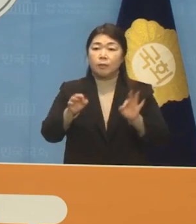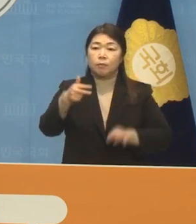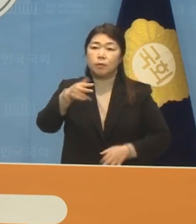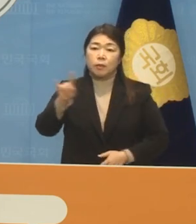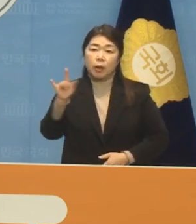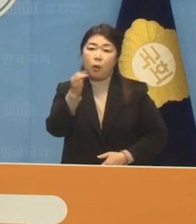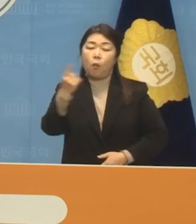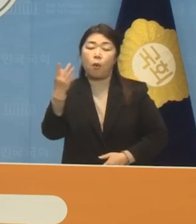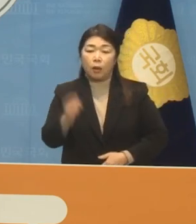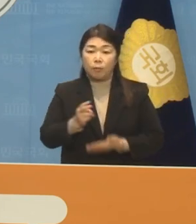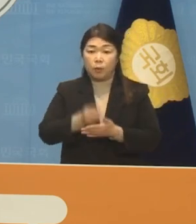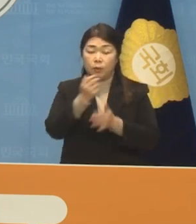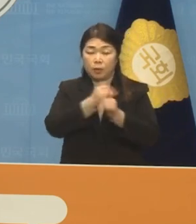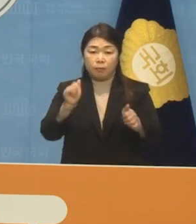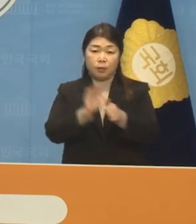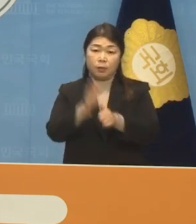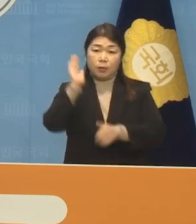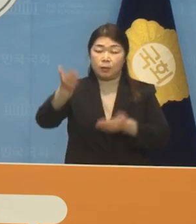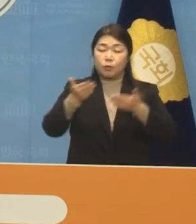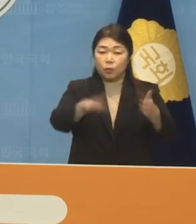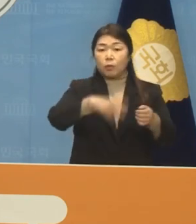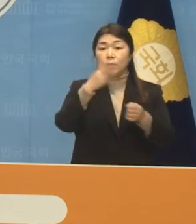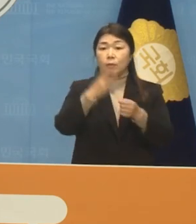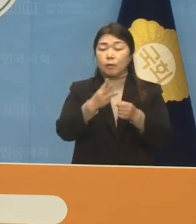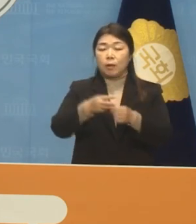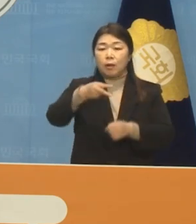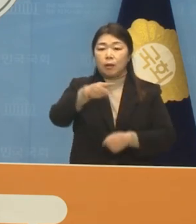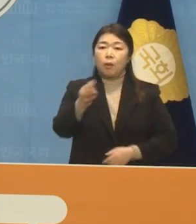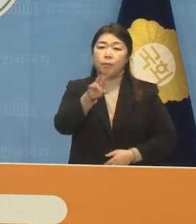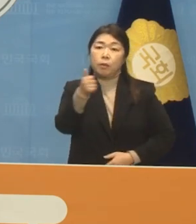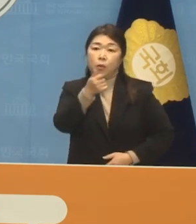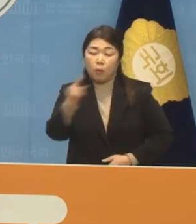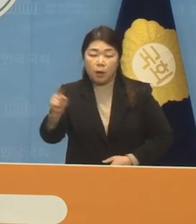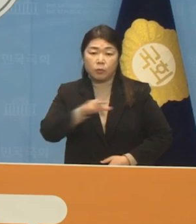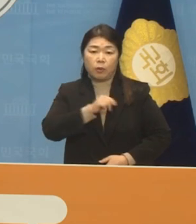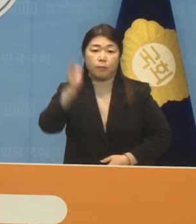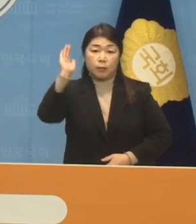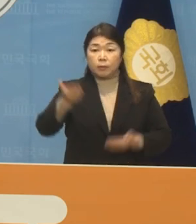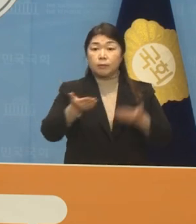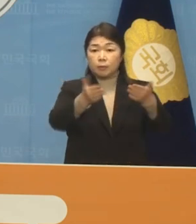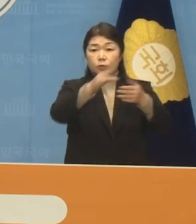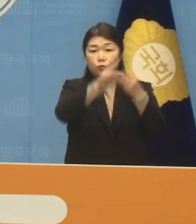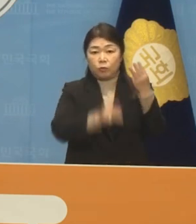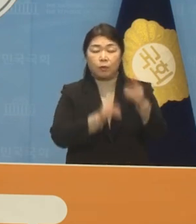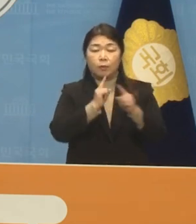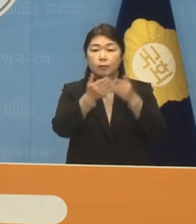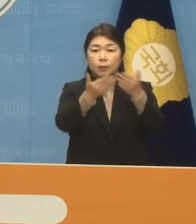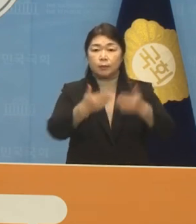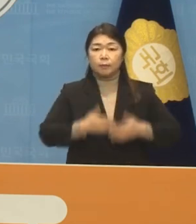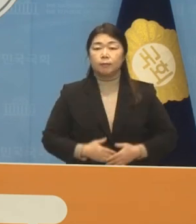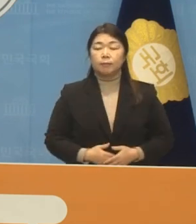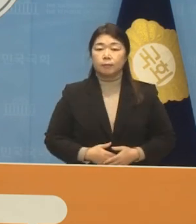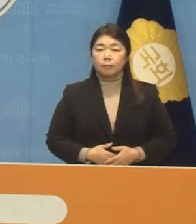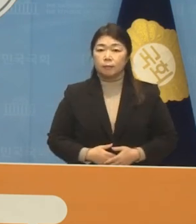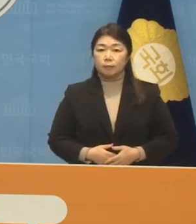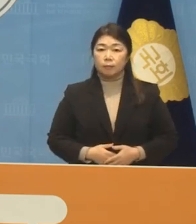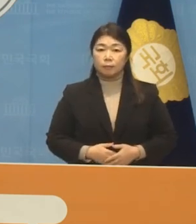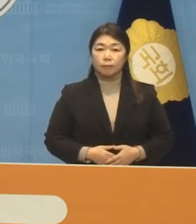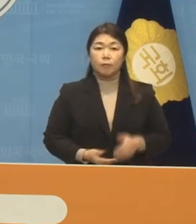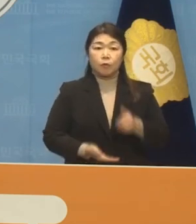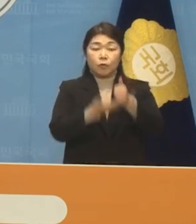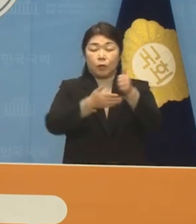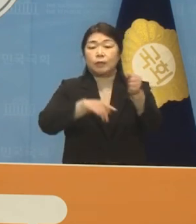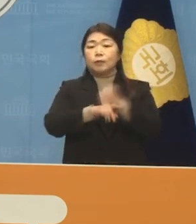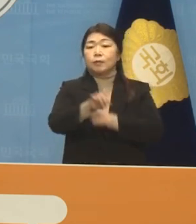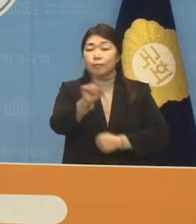지지 발언을 듣고 마지막으로 서미화 위원님의 발언을 듣는 방식으로 진행하겠습니다. 그러면 추천